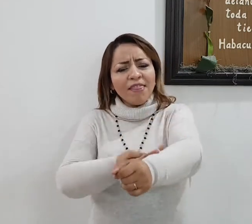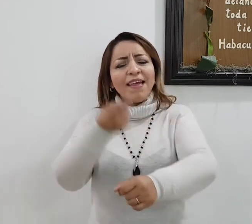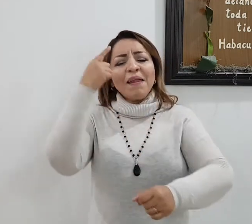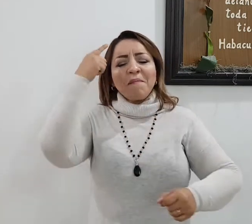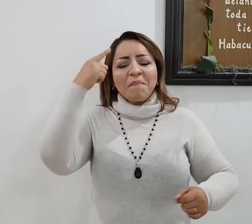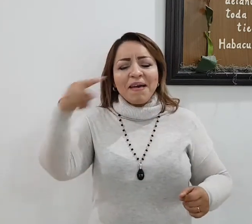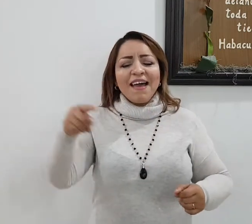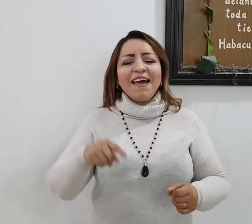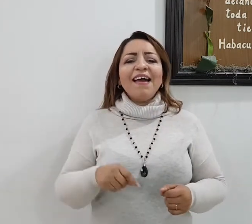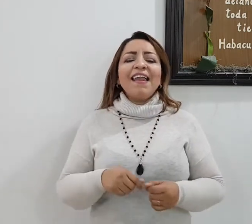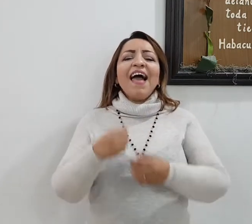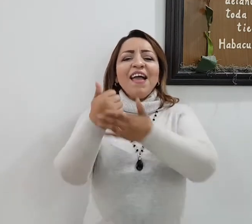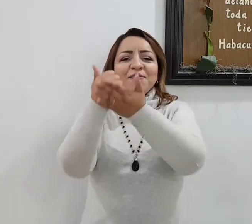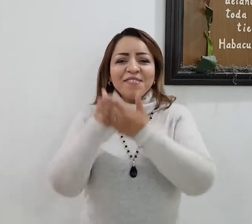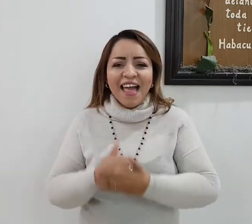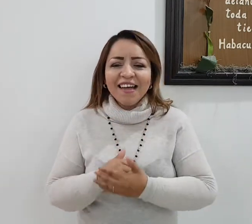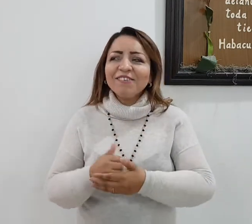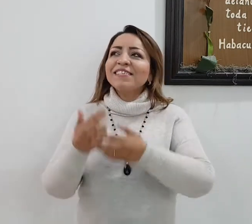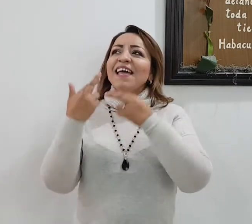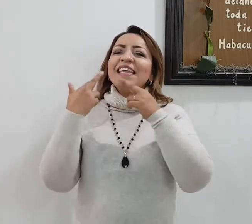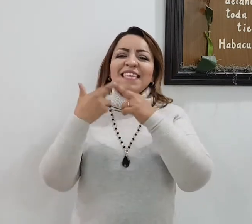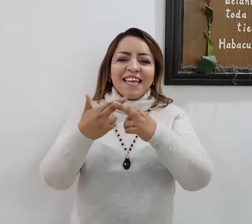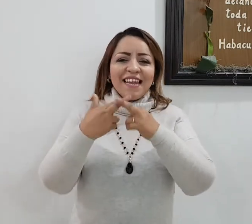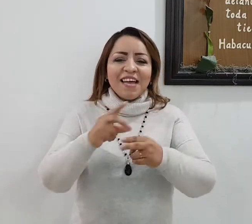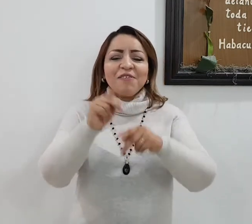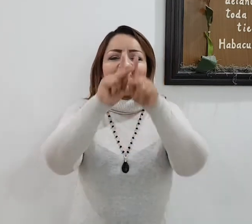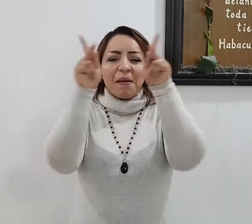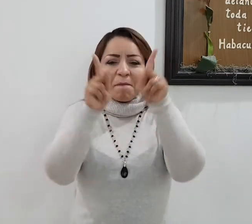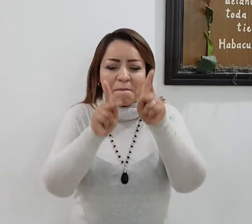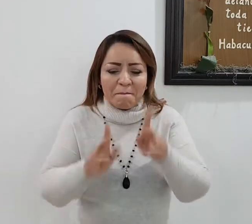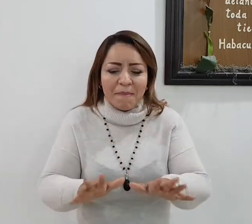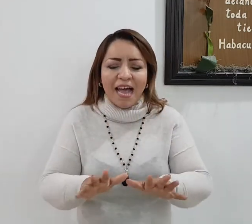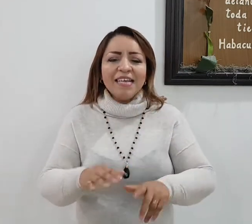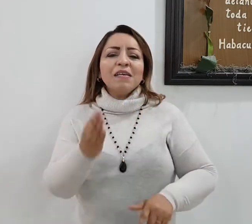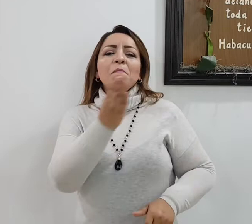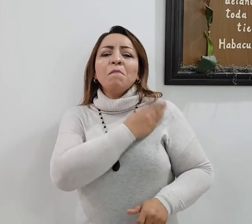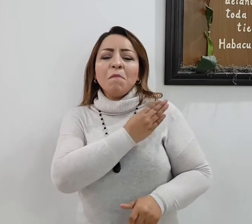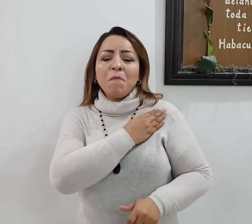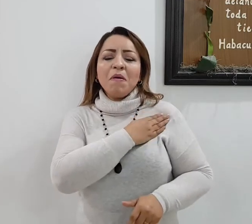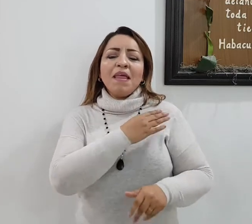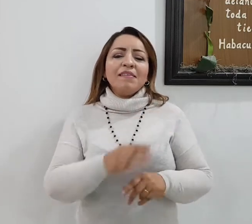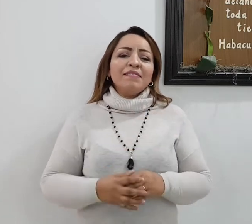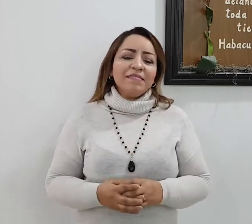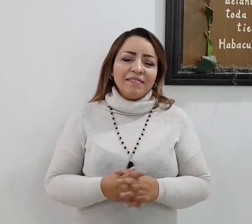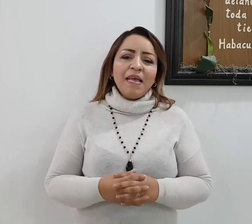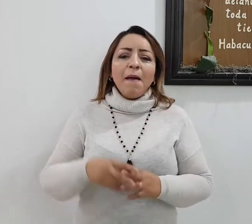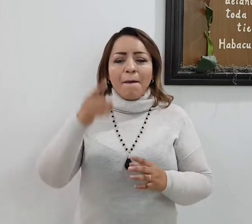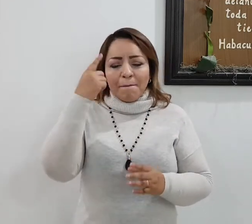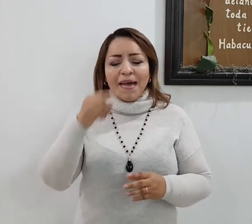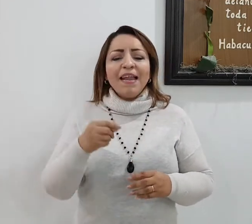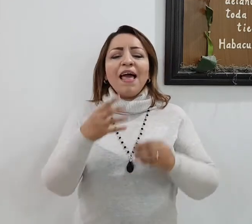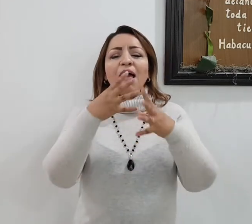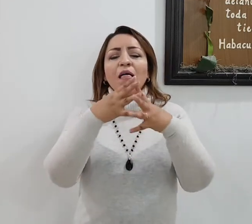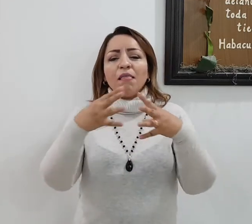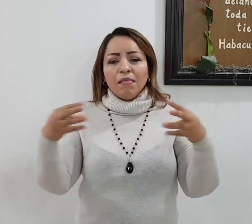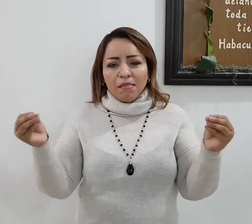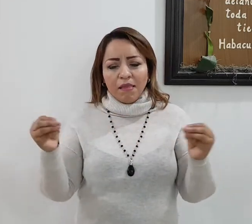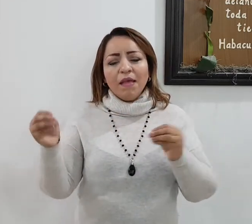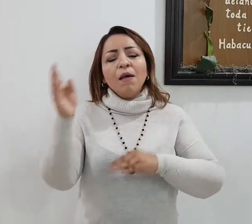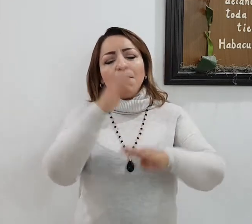y de bonanza, que es el significado de bonanza, paz simplemente. Dice 2 Corintios 4:17,